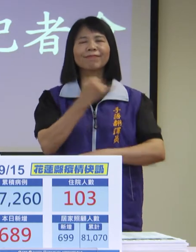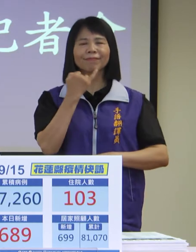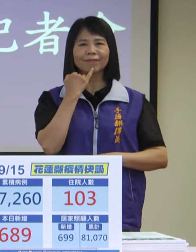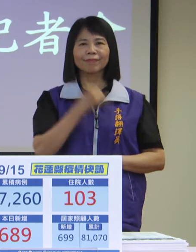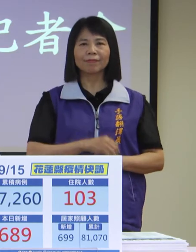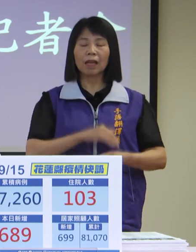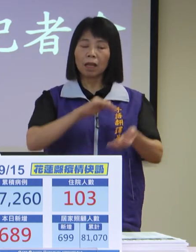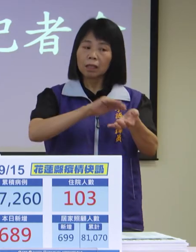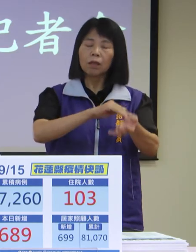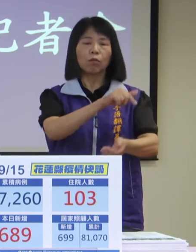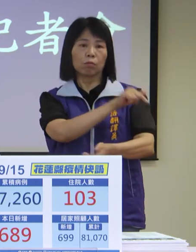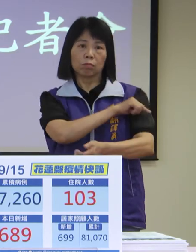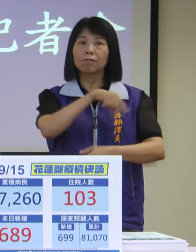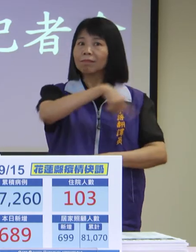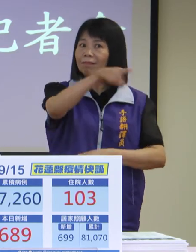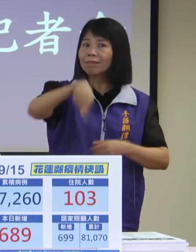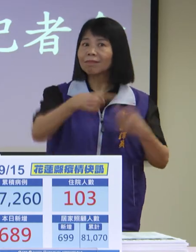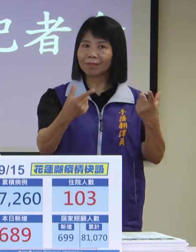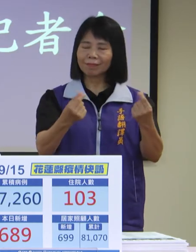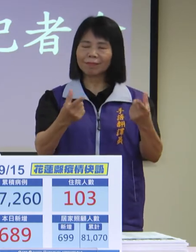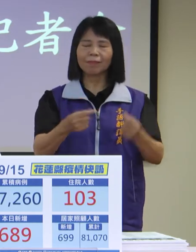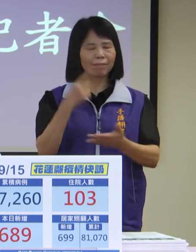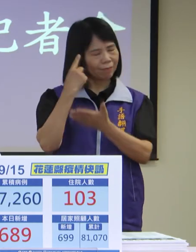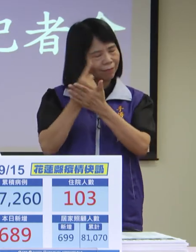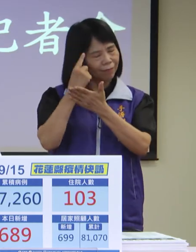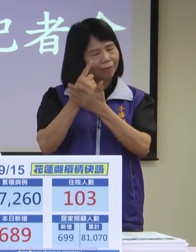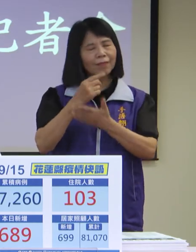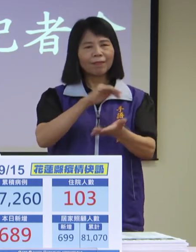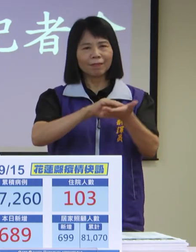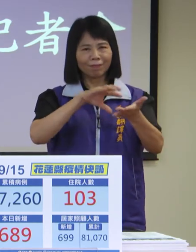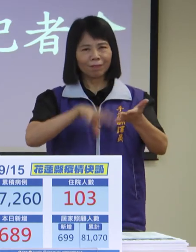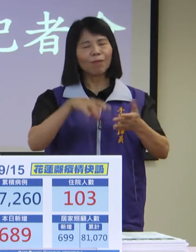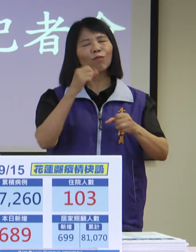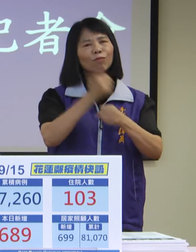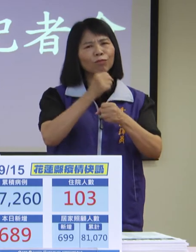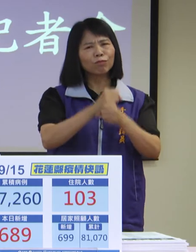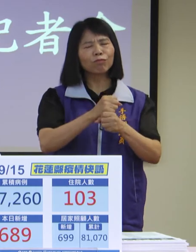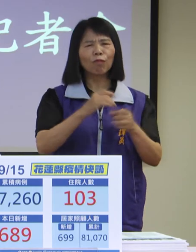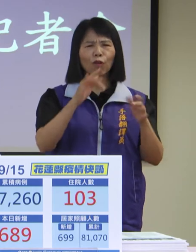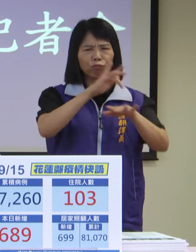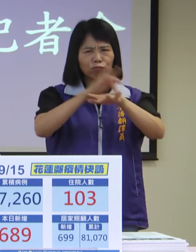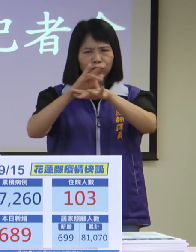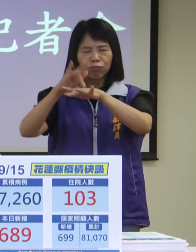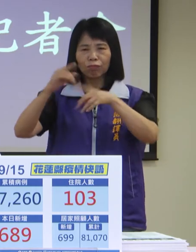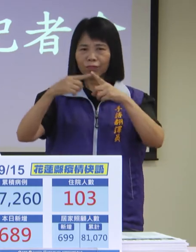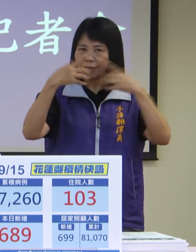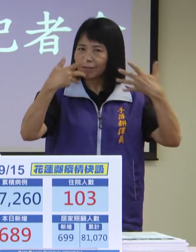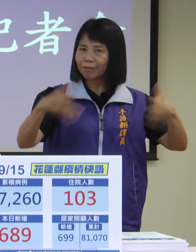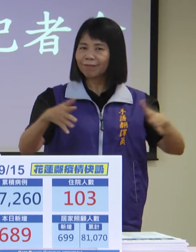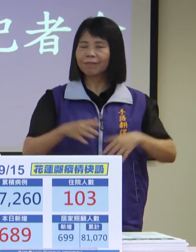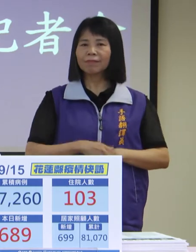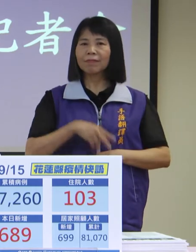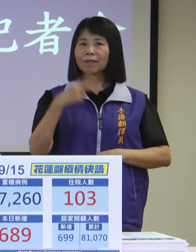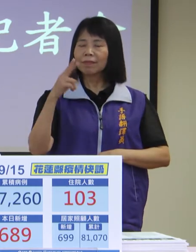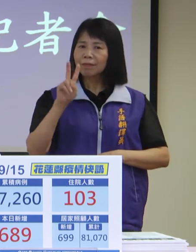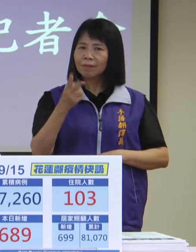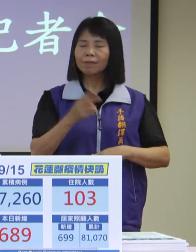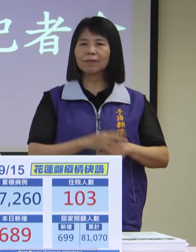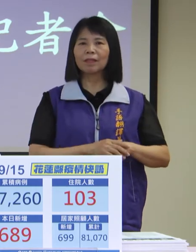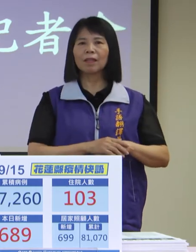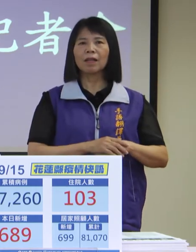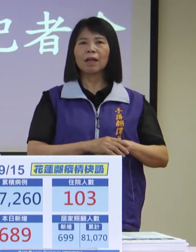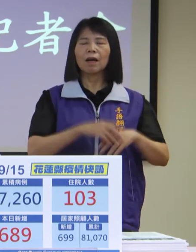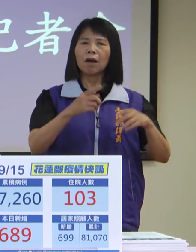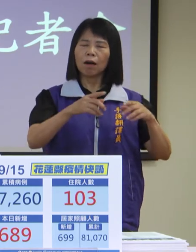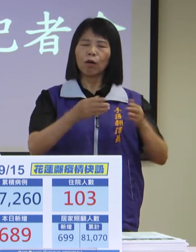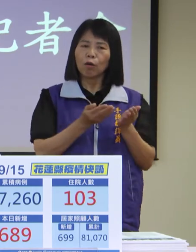括我们医师人员，因为每天还是在医院里面跟很多病患做接触，或是我们的港护或居家检疫的